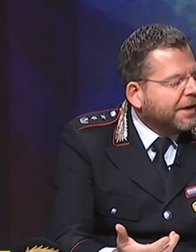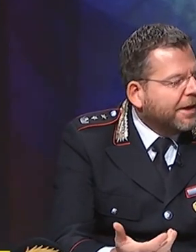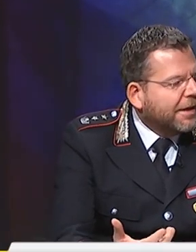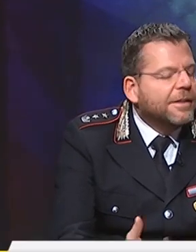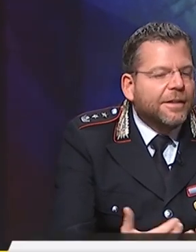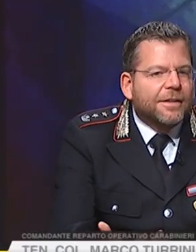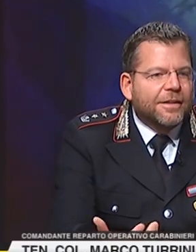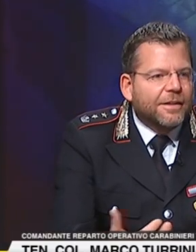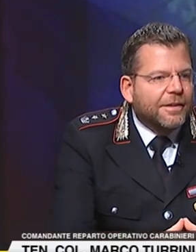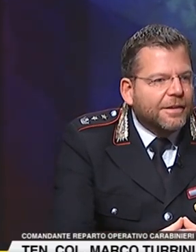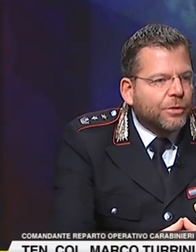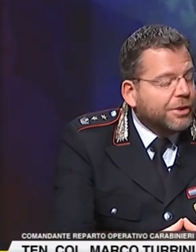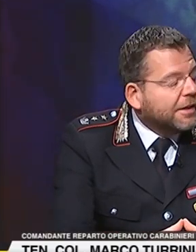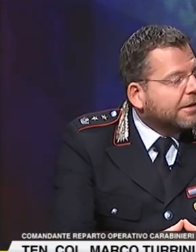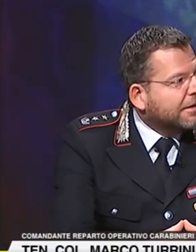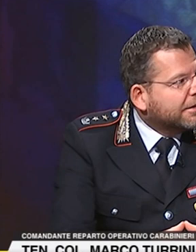propria figlia